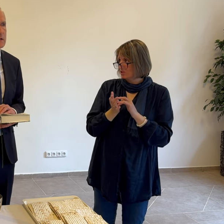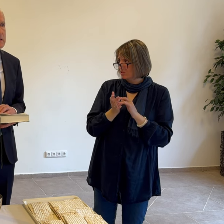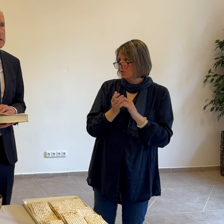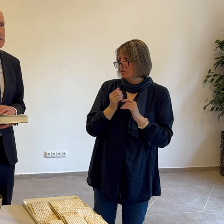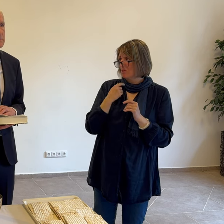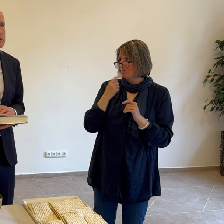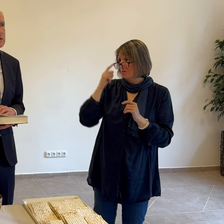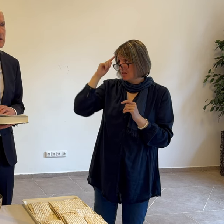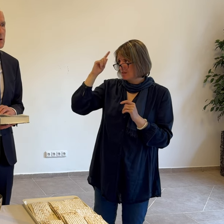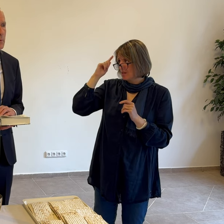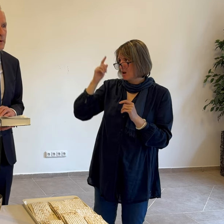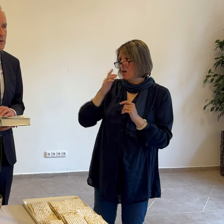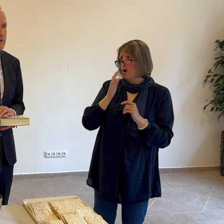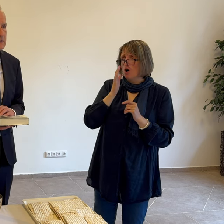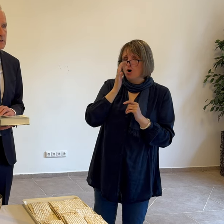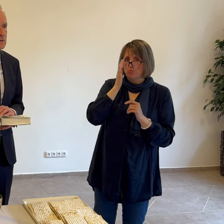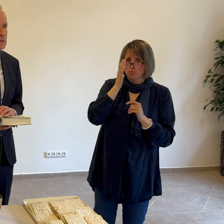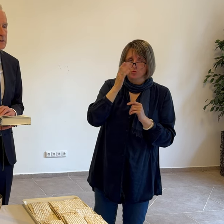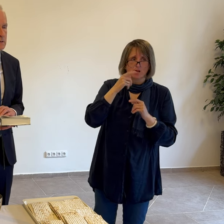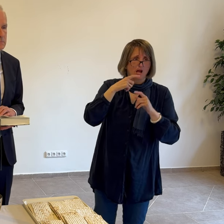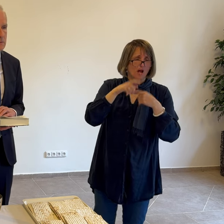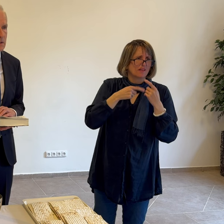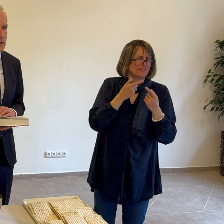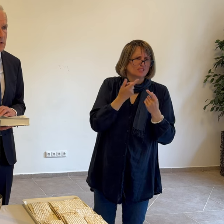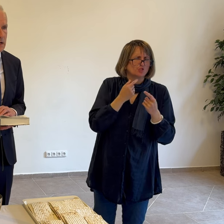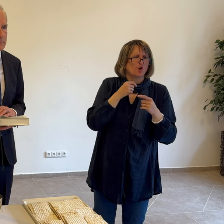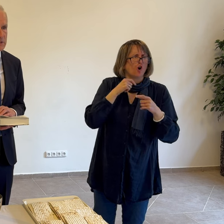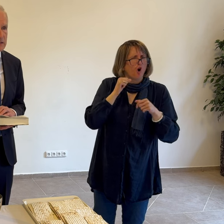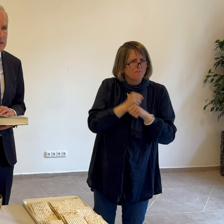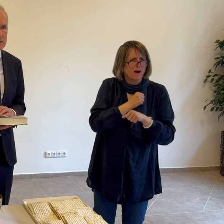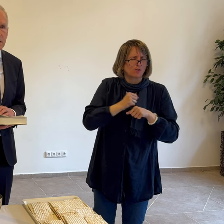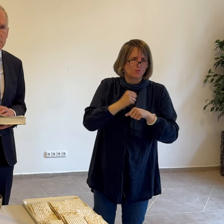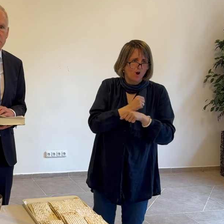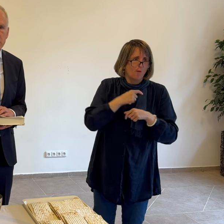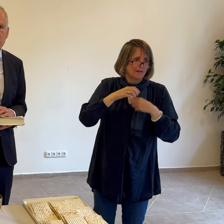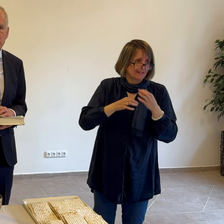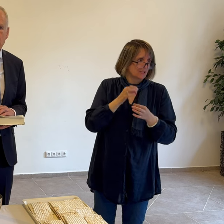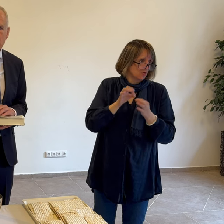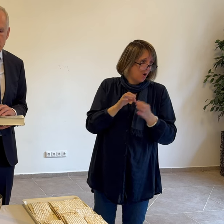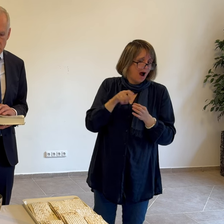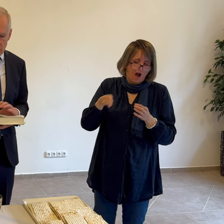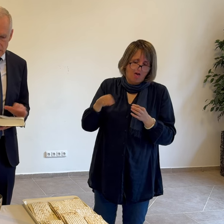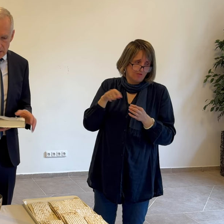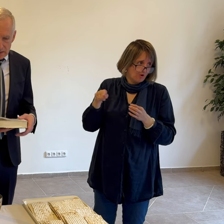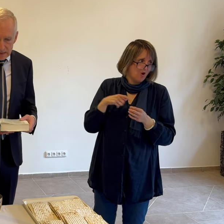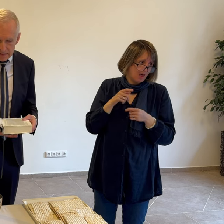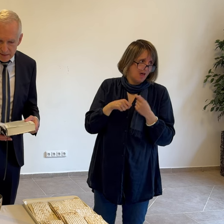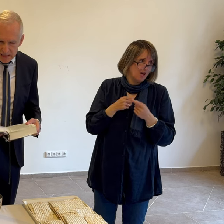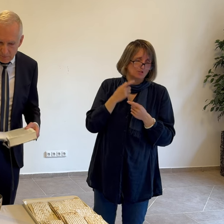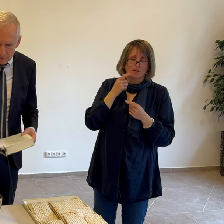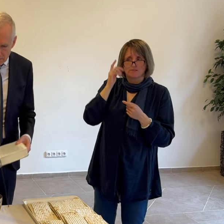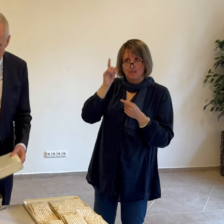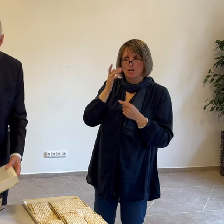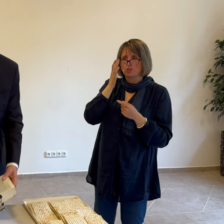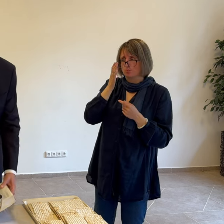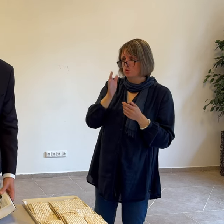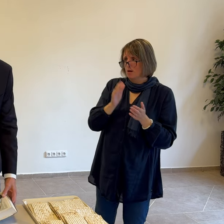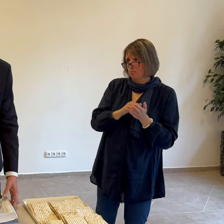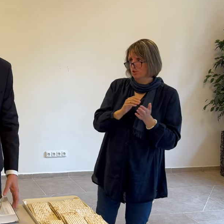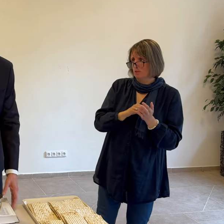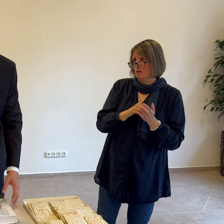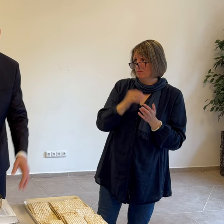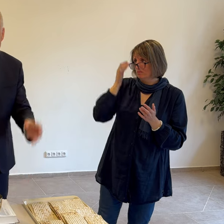úkonu který musí denně opakovat A to je jídlo a při jídle si na to museli vzpomenout já si vyci vzpomenu na to jak